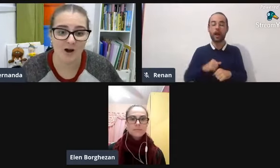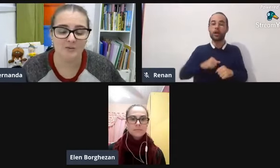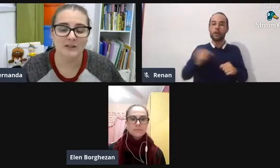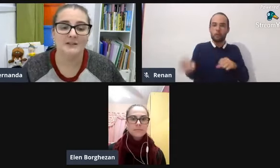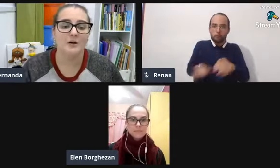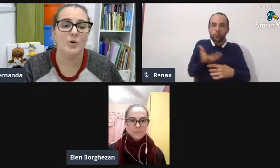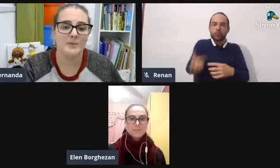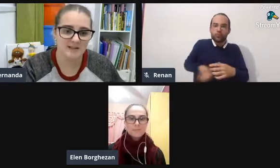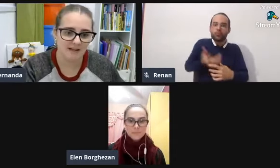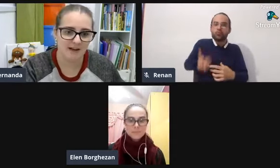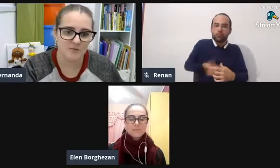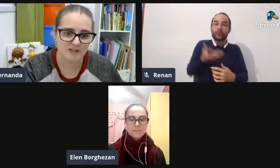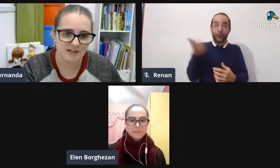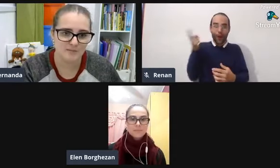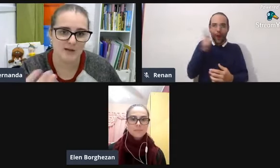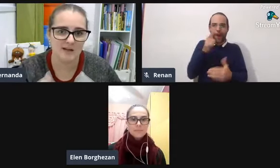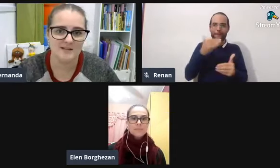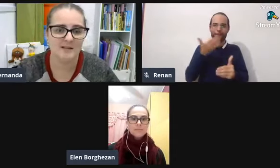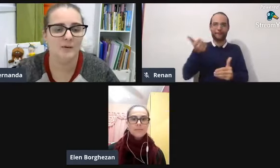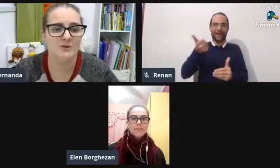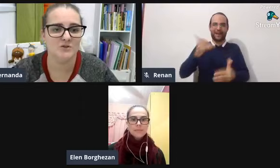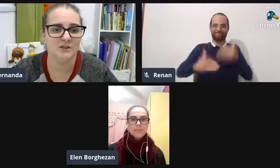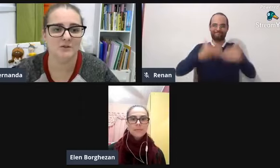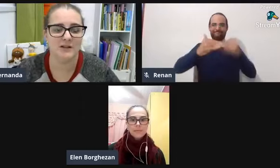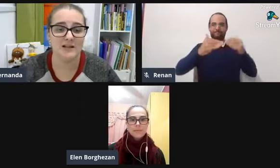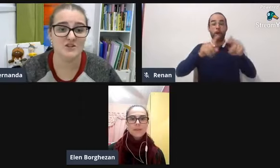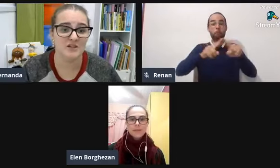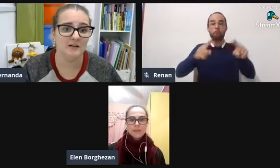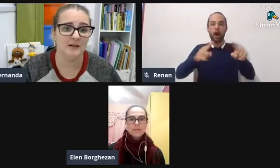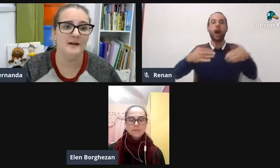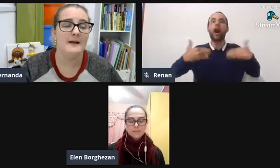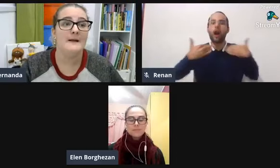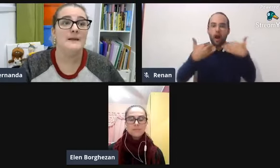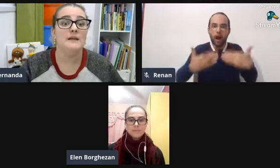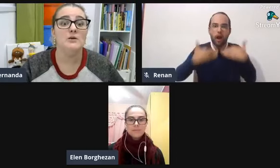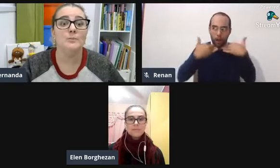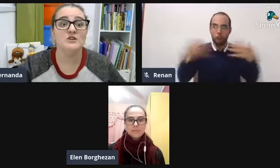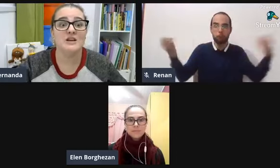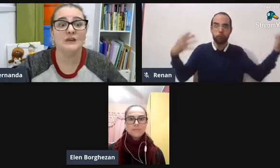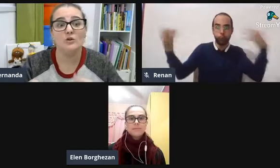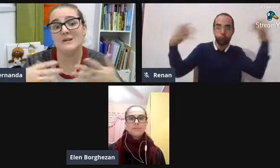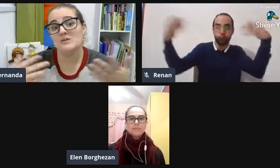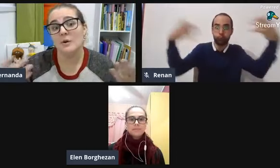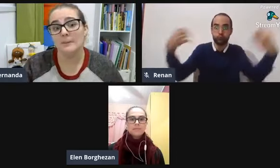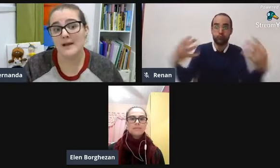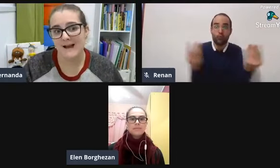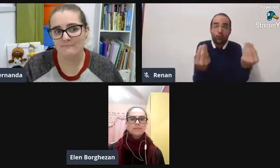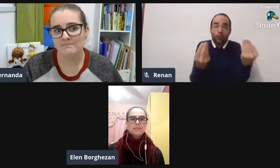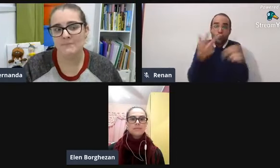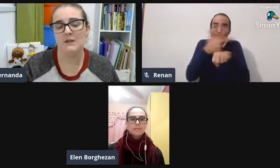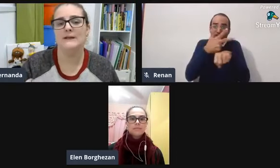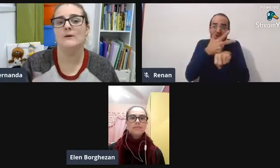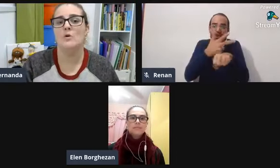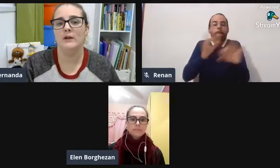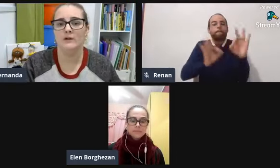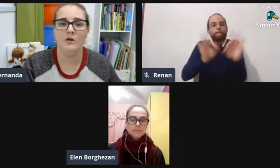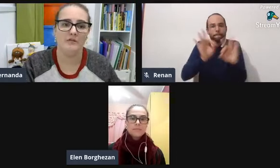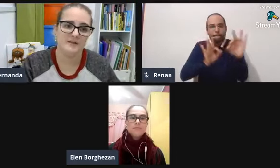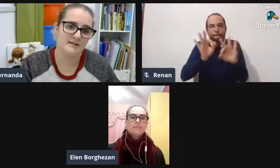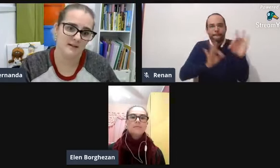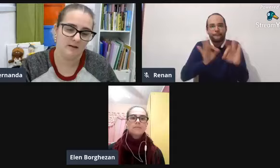conta igual. Então, eu comecei, né, a conseguir as meninas que estão ajudando na legenda. E o projeto começou a ampliar. E daí